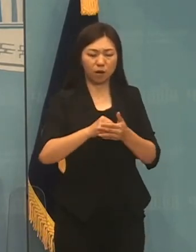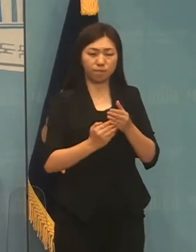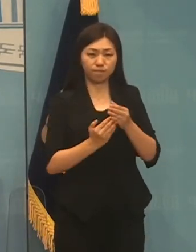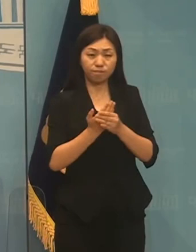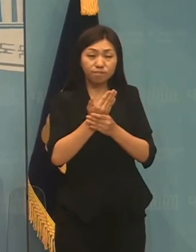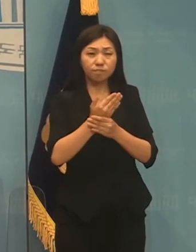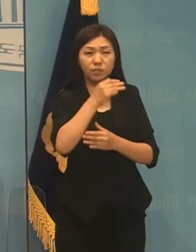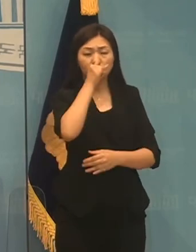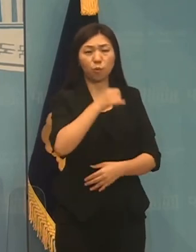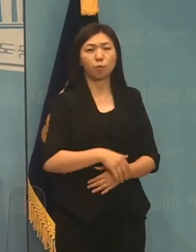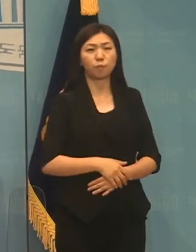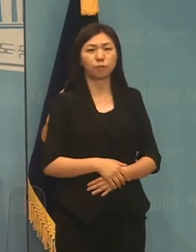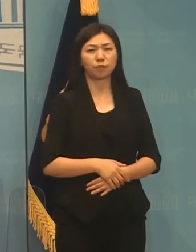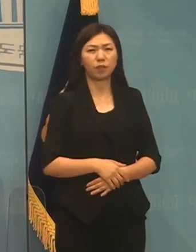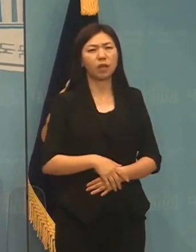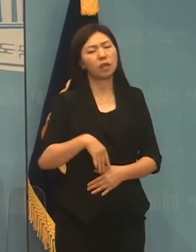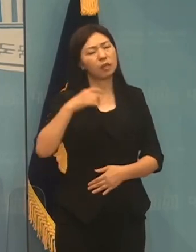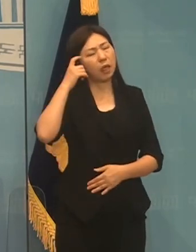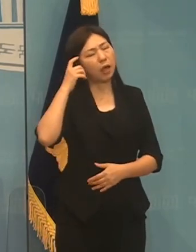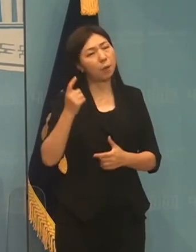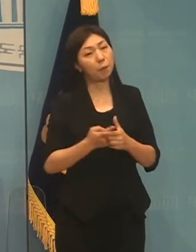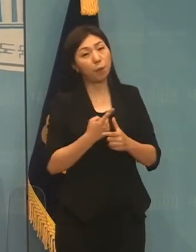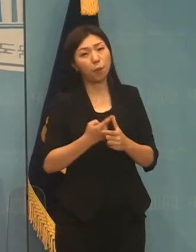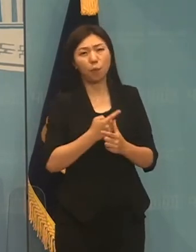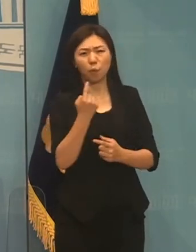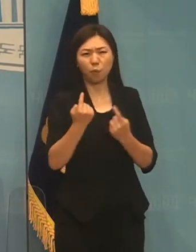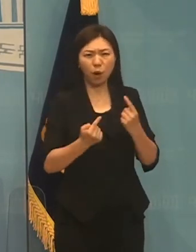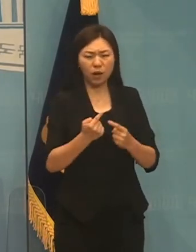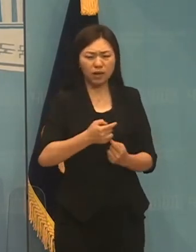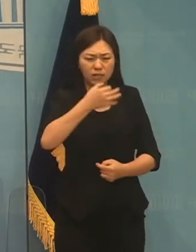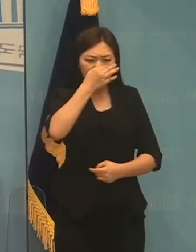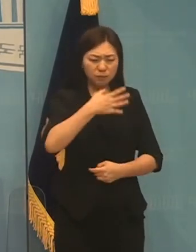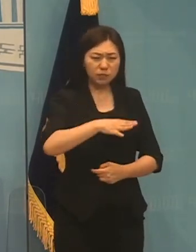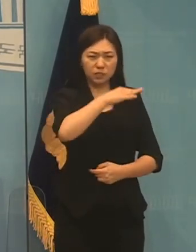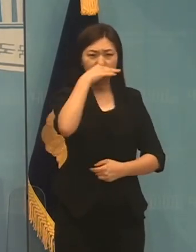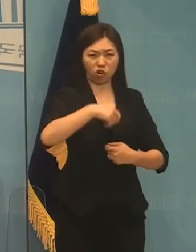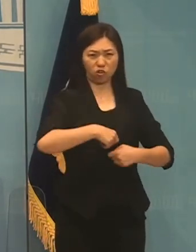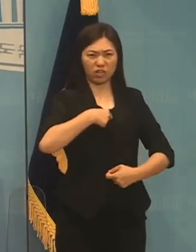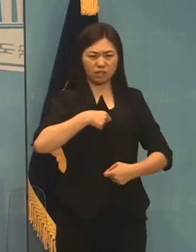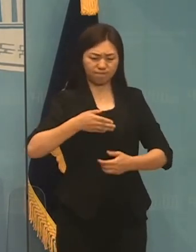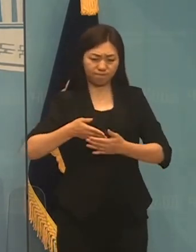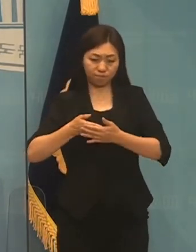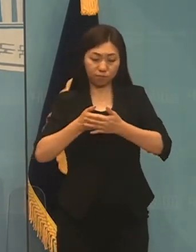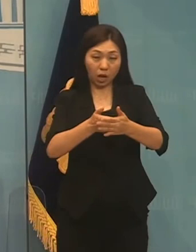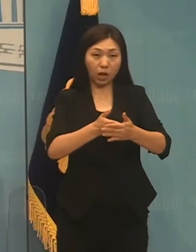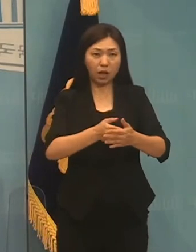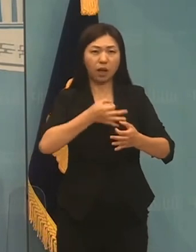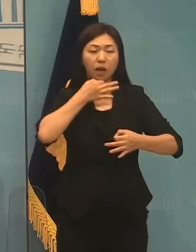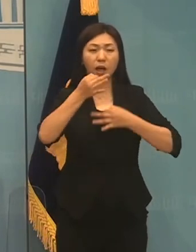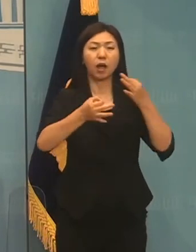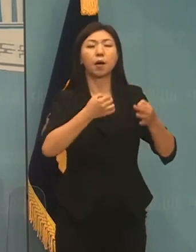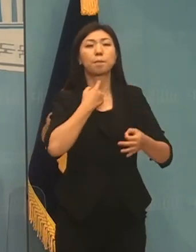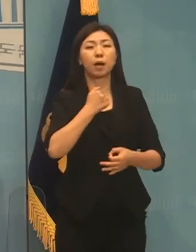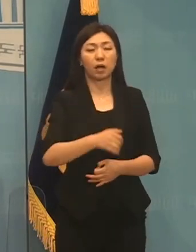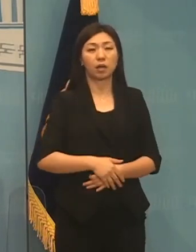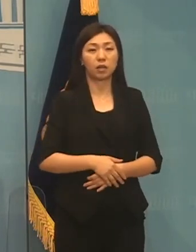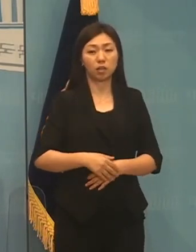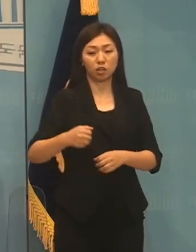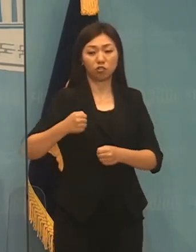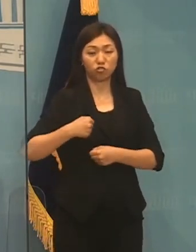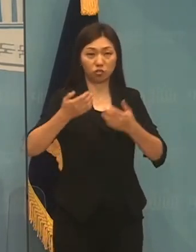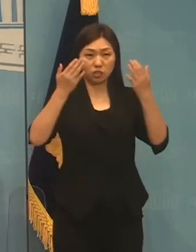우리는 안일한 불의의 길보다 험난한 정의의 길을 간다 고외치던 성안학초 정신이 발현된